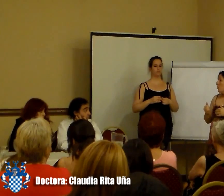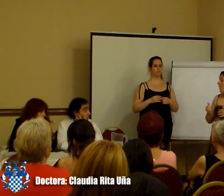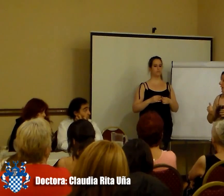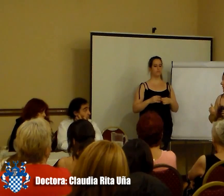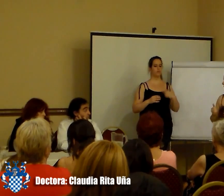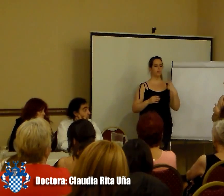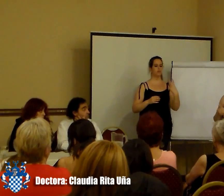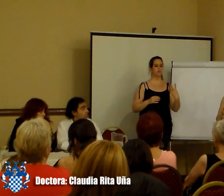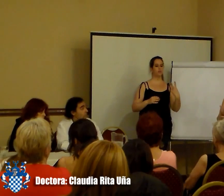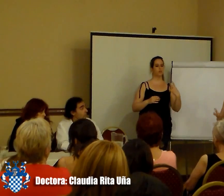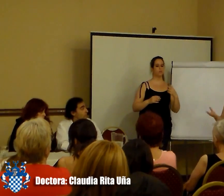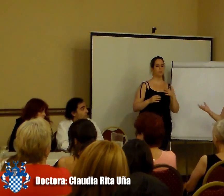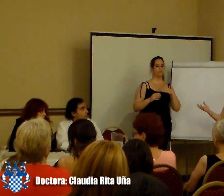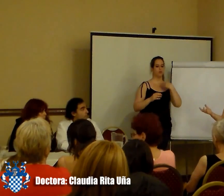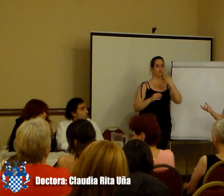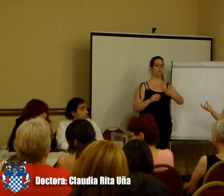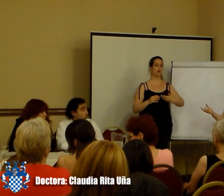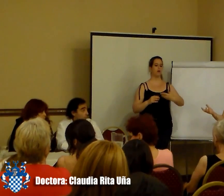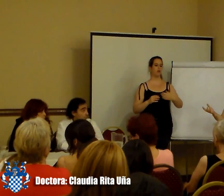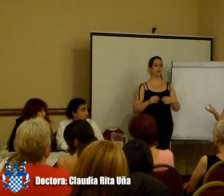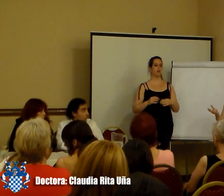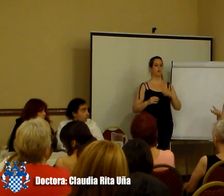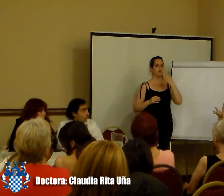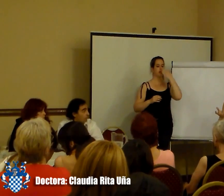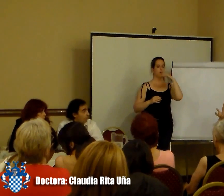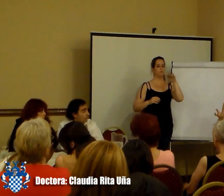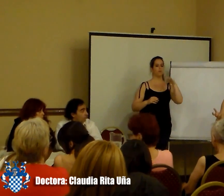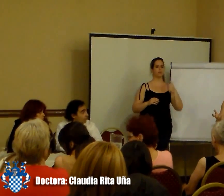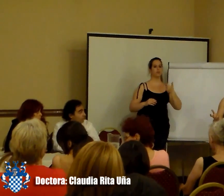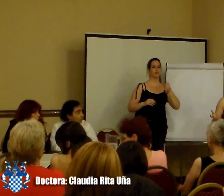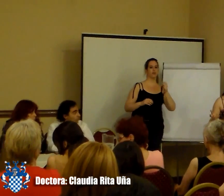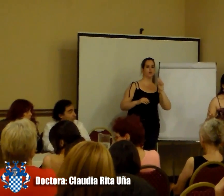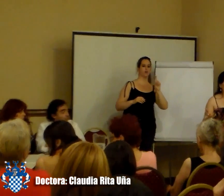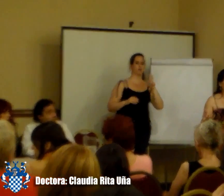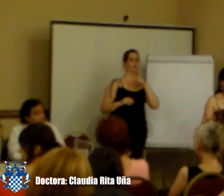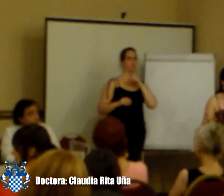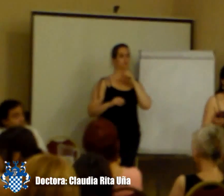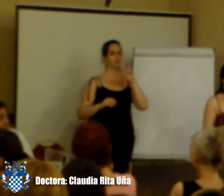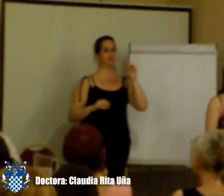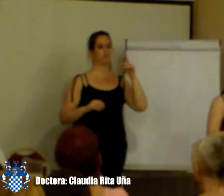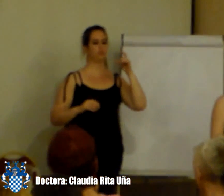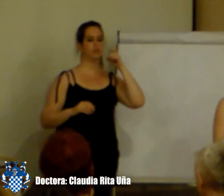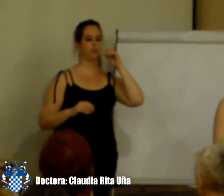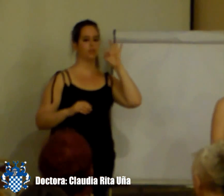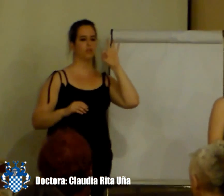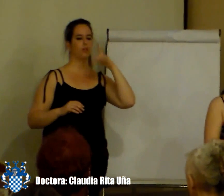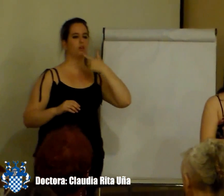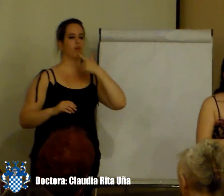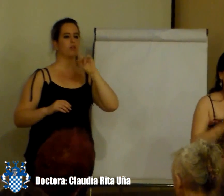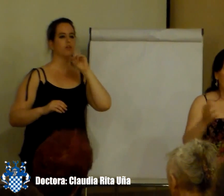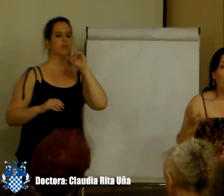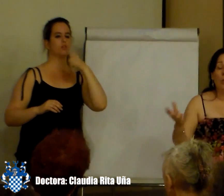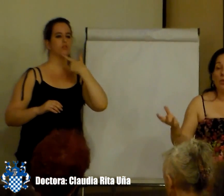estarían en segundo lugar después de la artrosis, que es una patología muy frecuente en la consulta. Y que bueno, que como